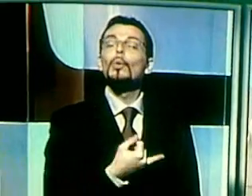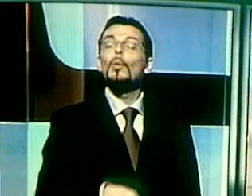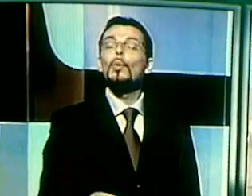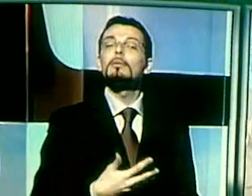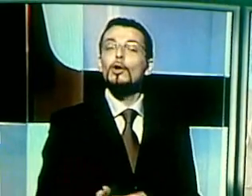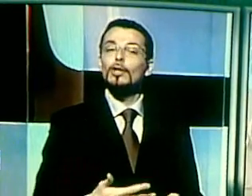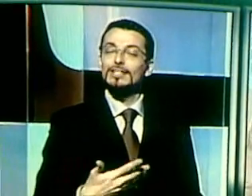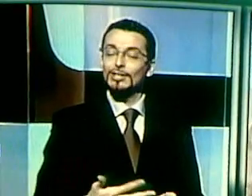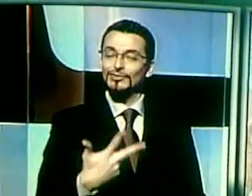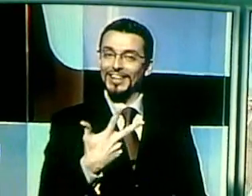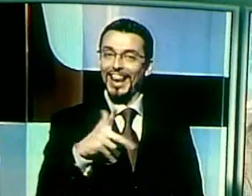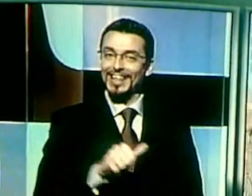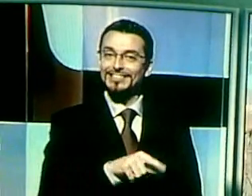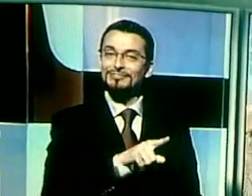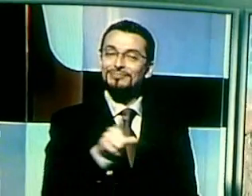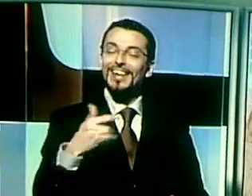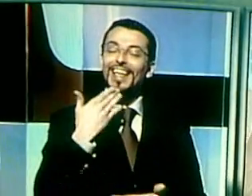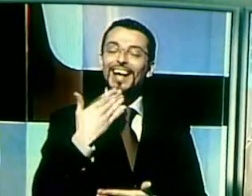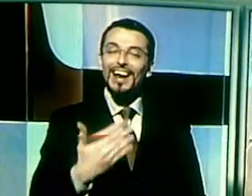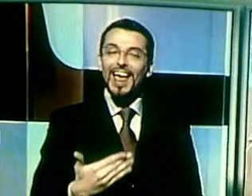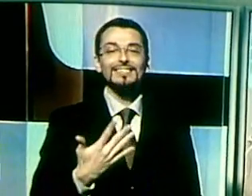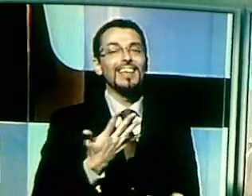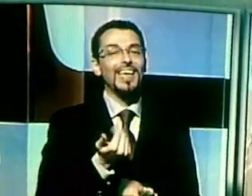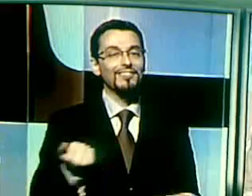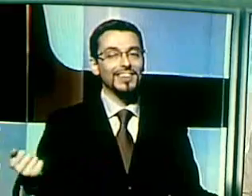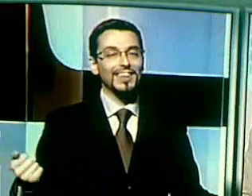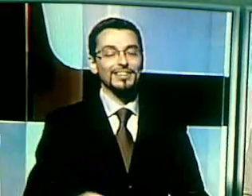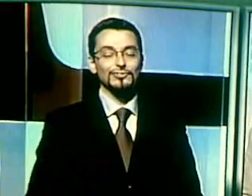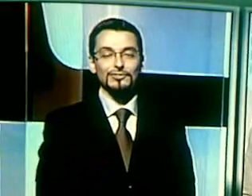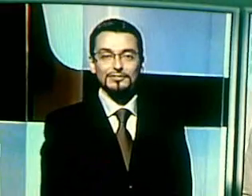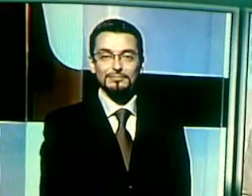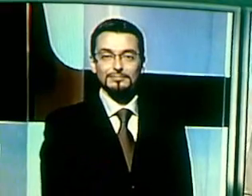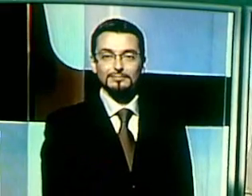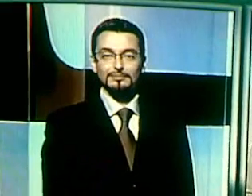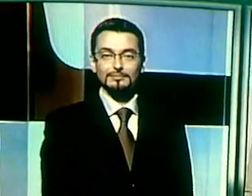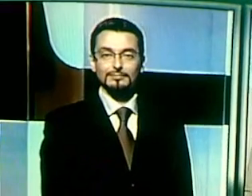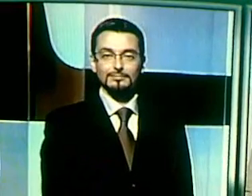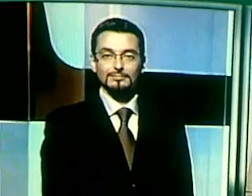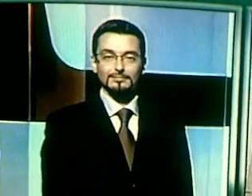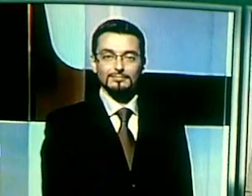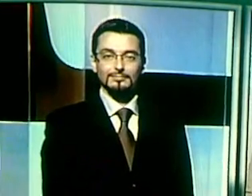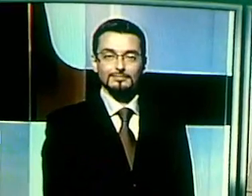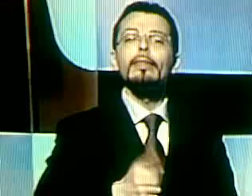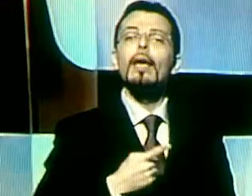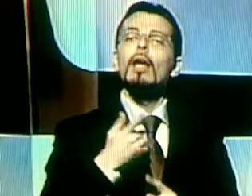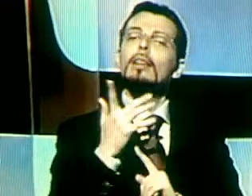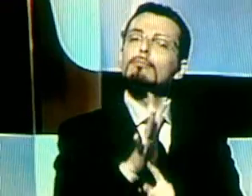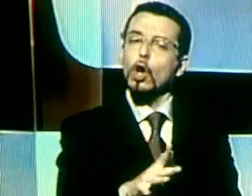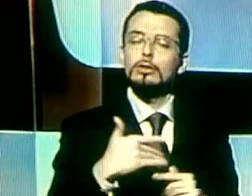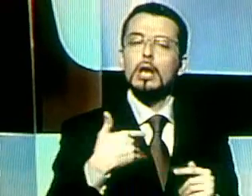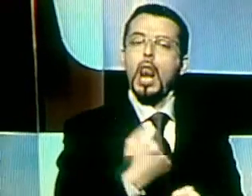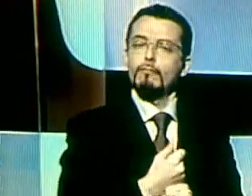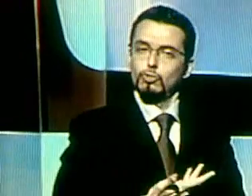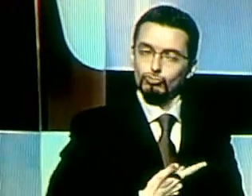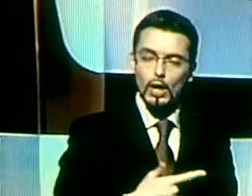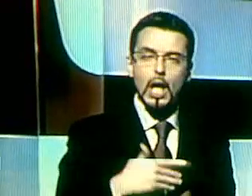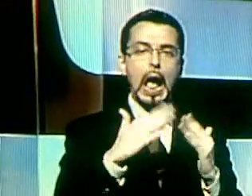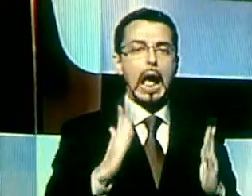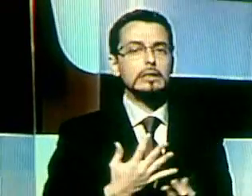in televisione vediamo eventi raccatucianti, eventi violenti, è un segno di una situazione, di un tempo